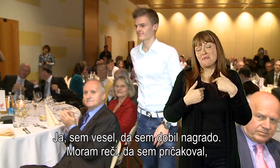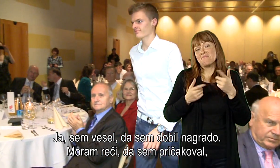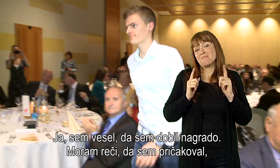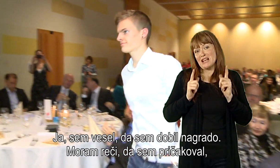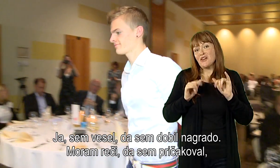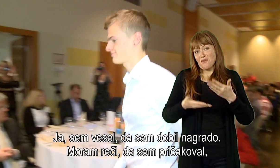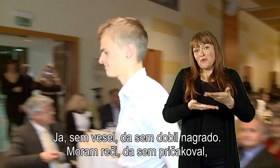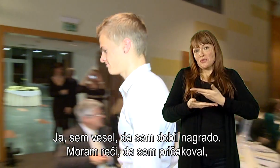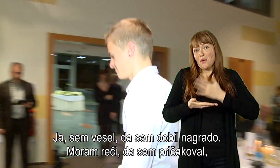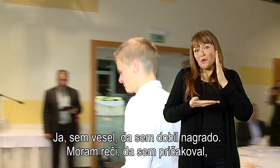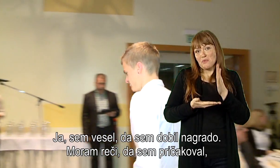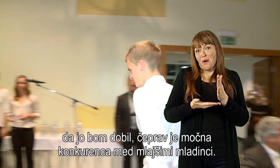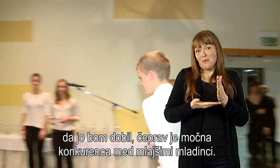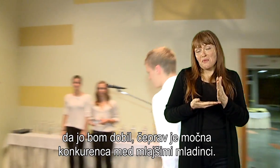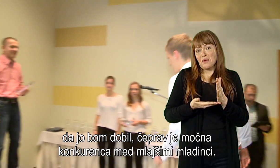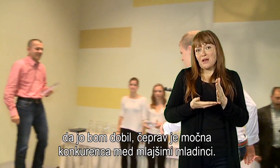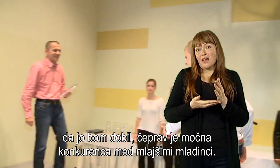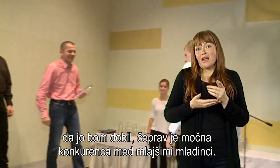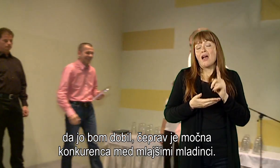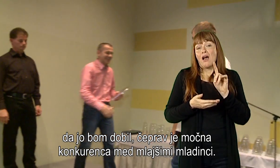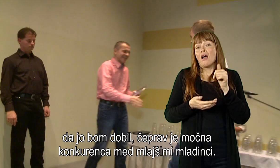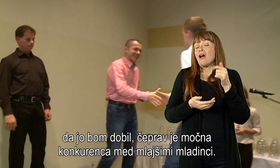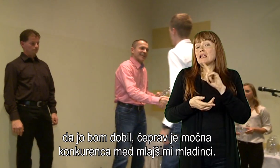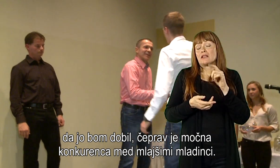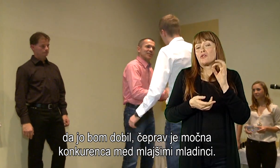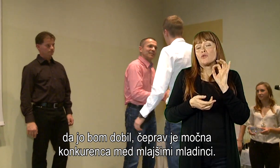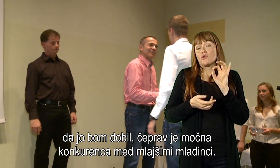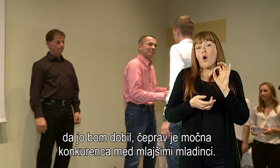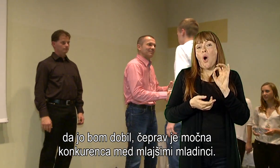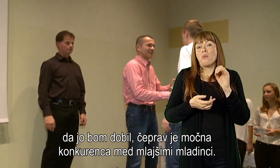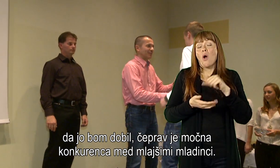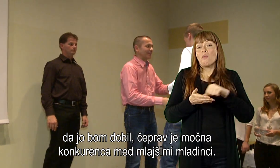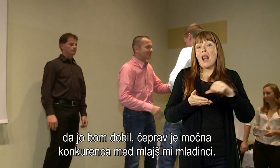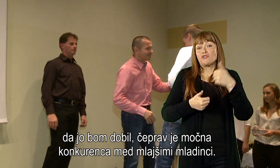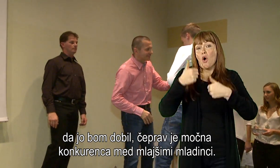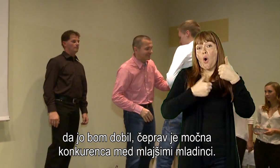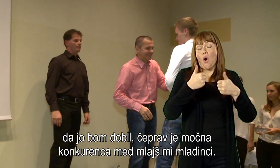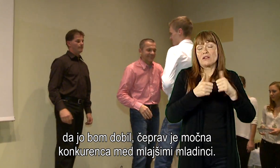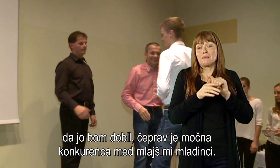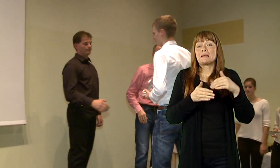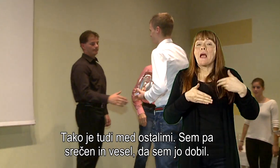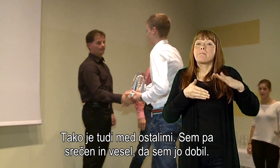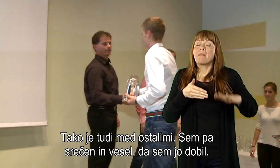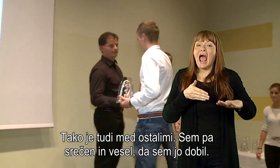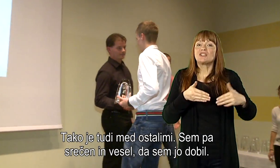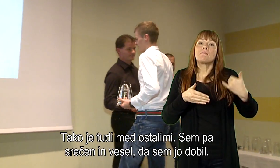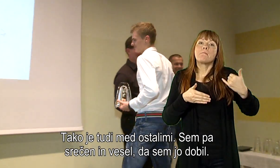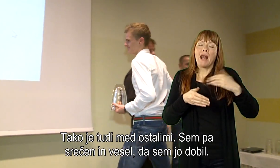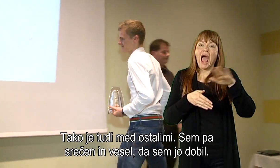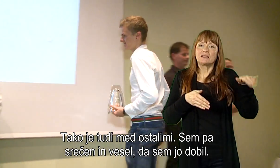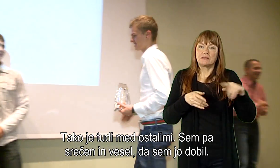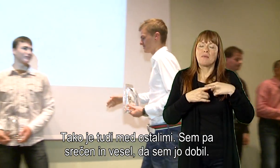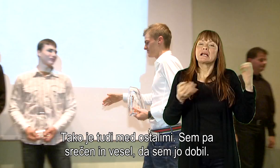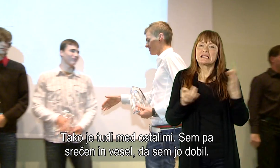Moram reči, da sem pričakoval, da jo bom dobil, pa čeprav je dobra, močna konkurenca med mlajšimi mladinci, mislim tudi med